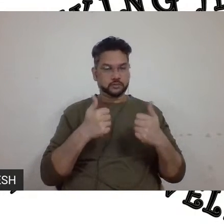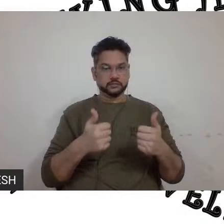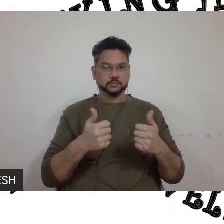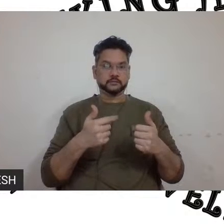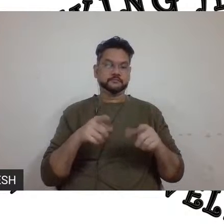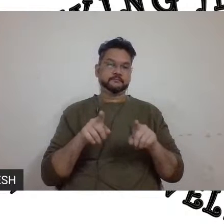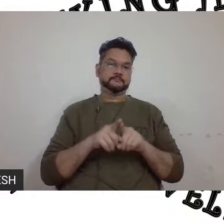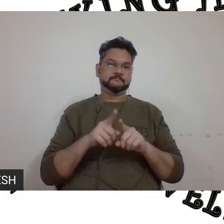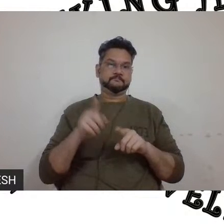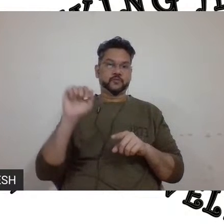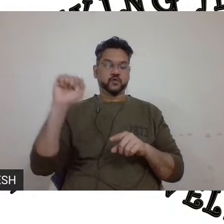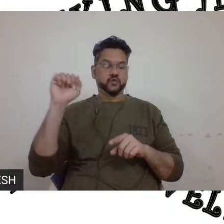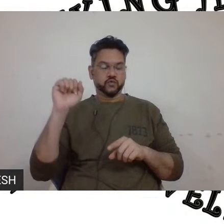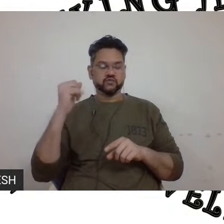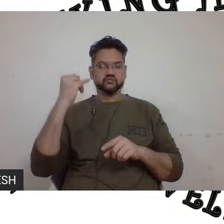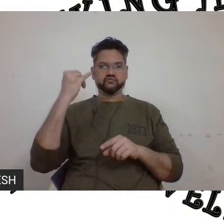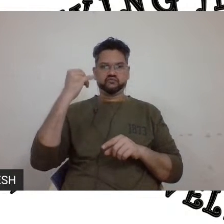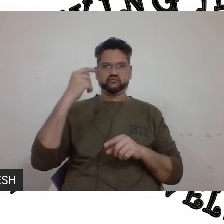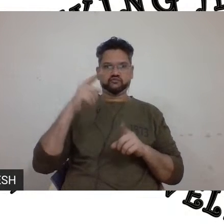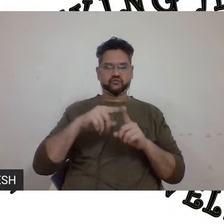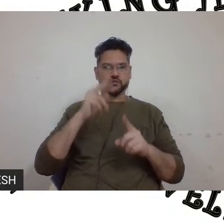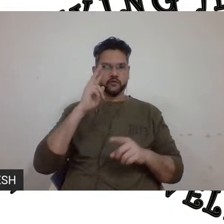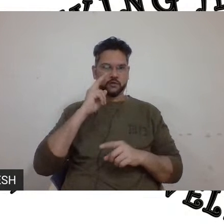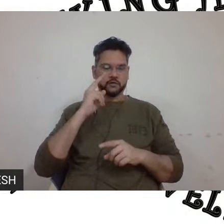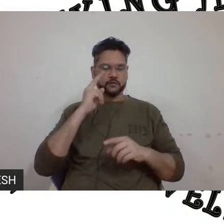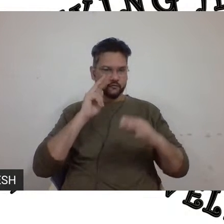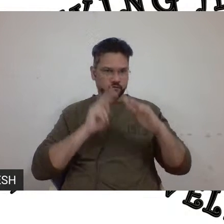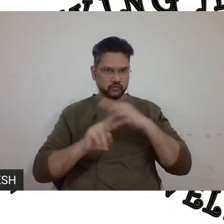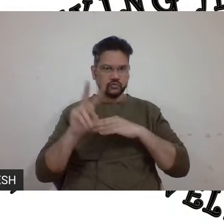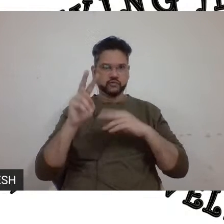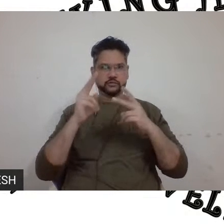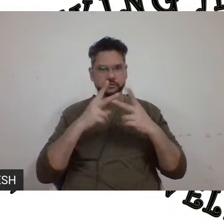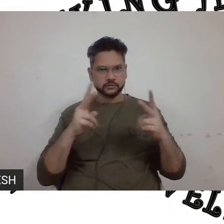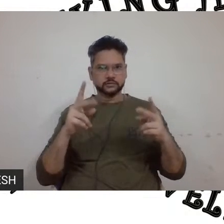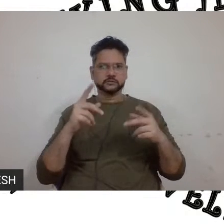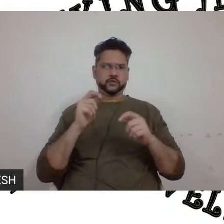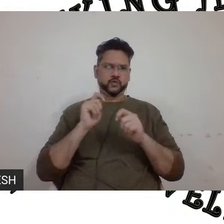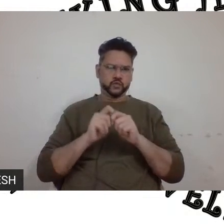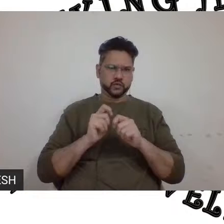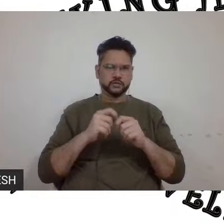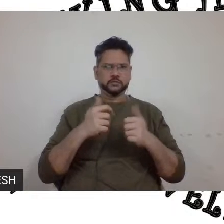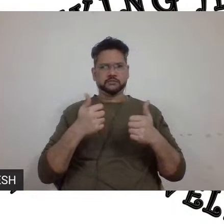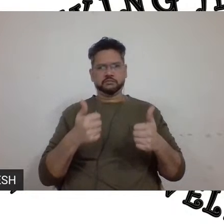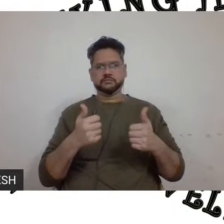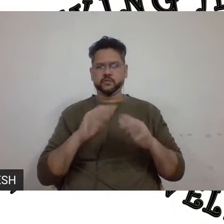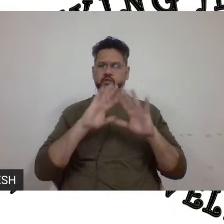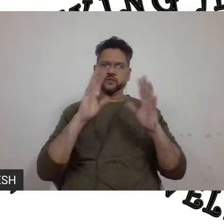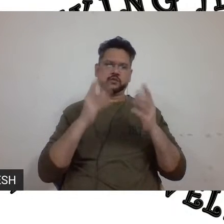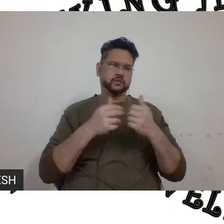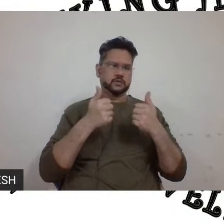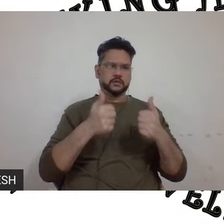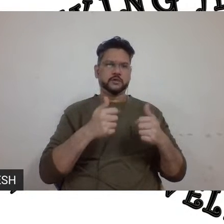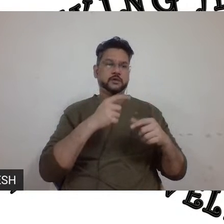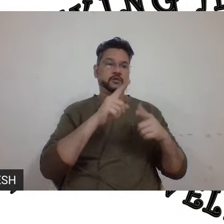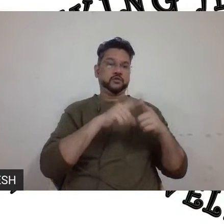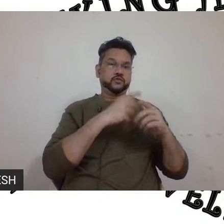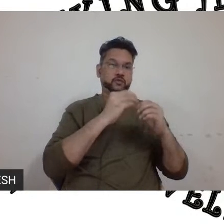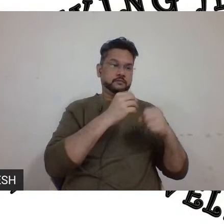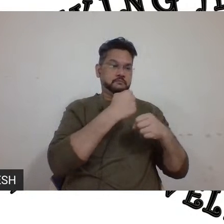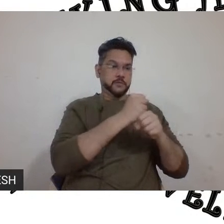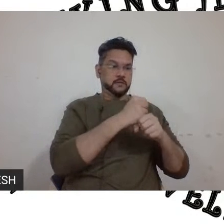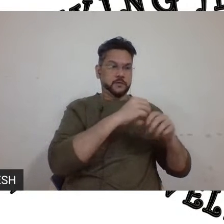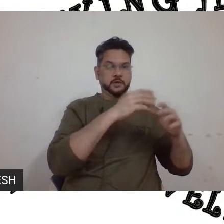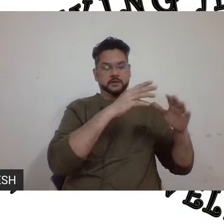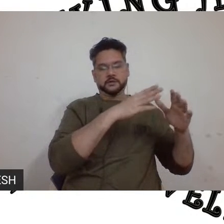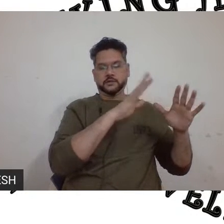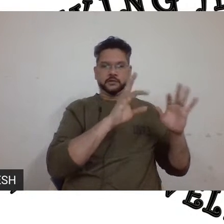अच्छे हैं और आपका वर्क बहुत बढ़िया है पर्सन विद डिसेबिलिटी की जॉब क्रिएशन में। लेकिन गलती है